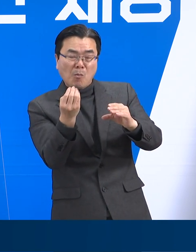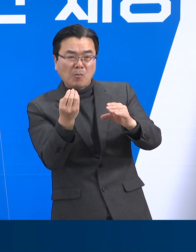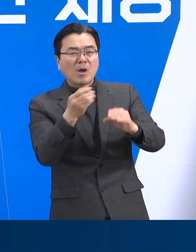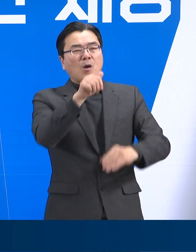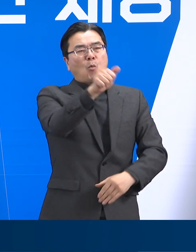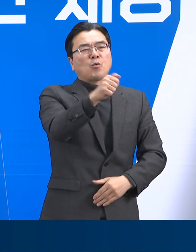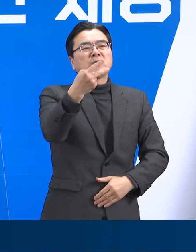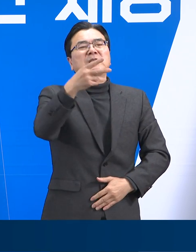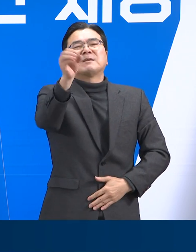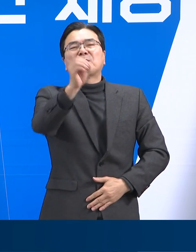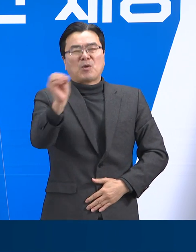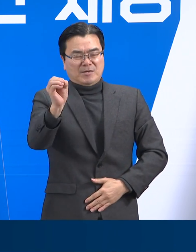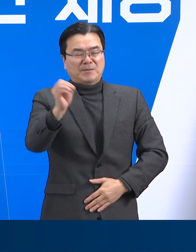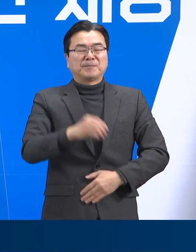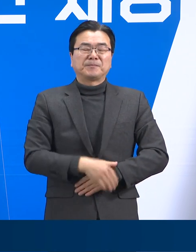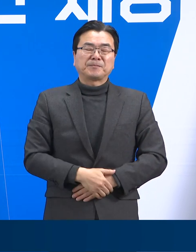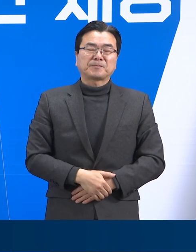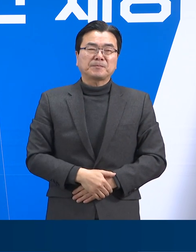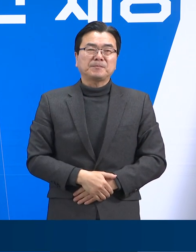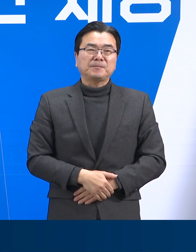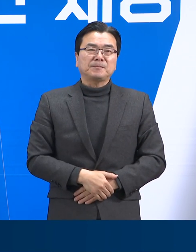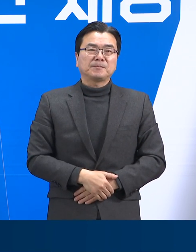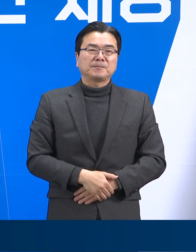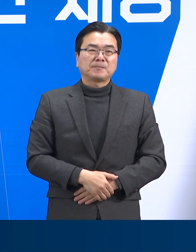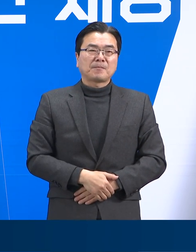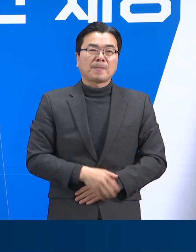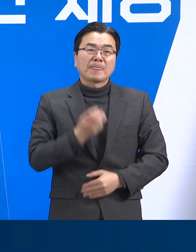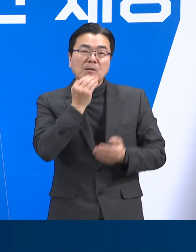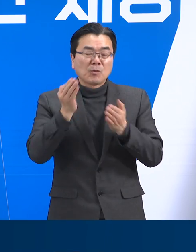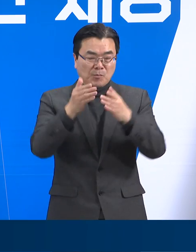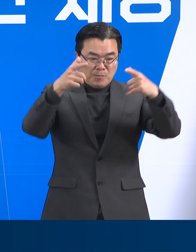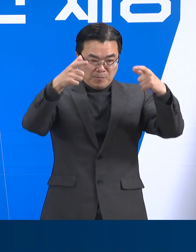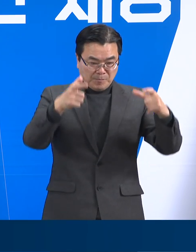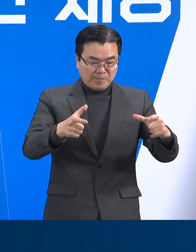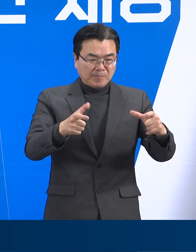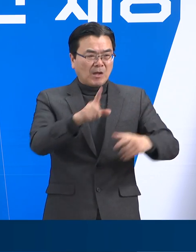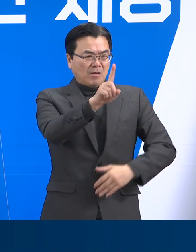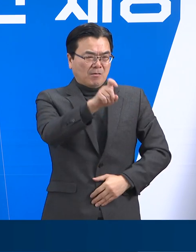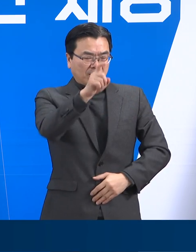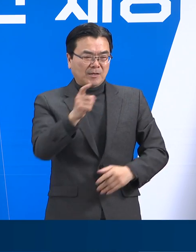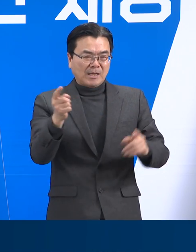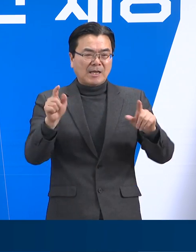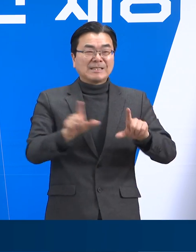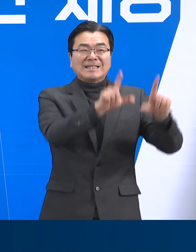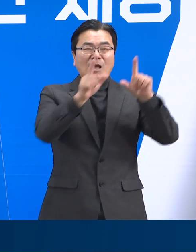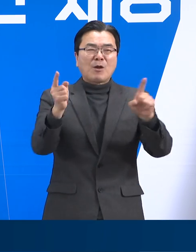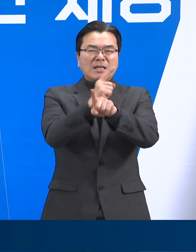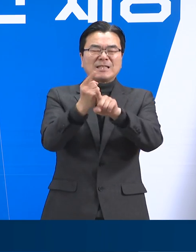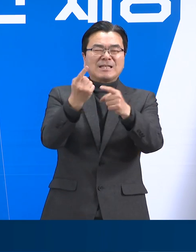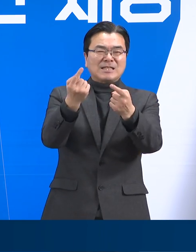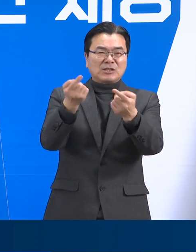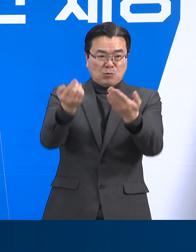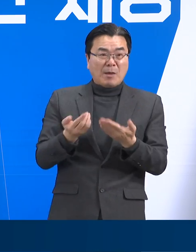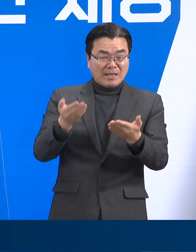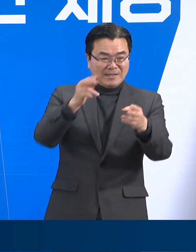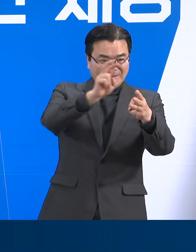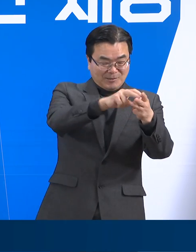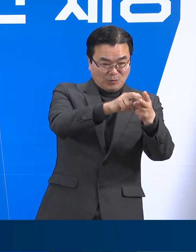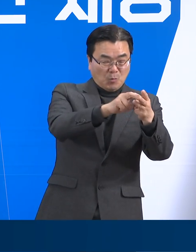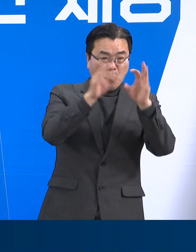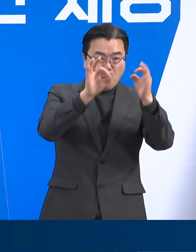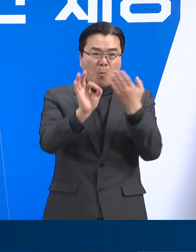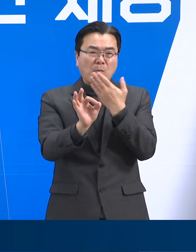가동률은 52%입니다. 그리고 경기도에서 운영하는 총 11개의 생활치료센터에는 2월 21일 18시